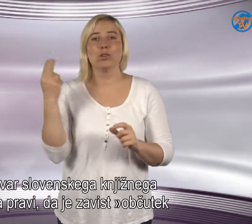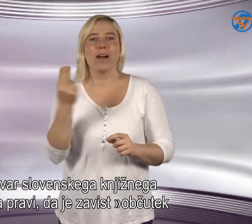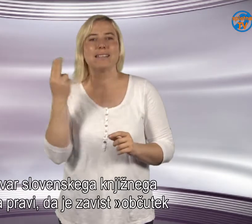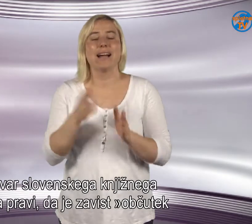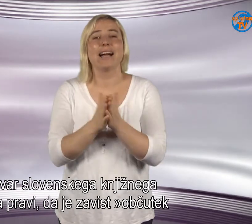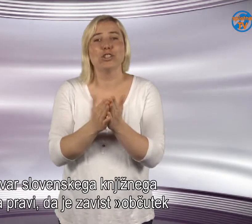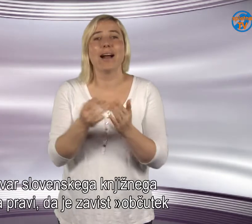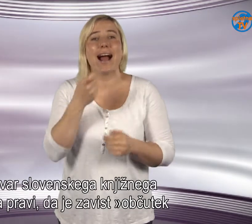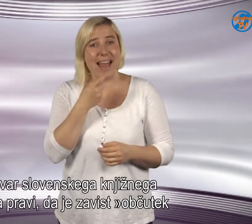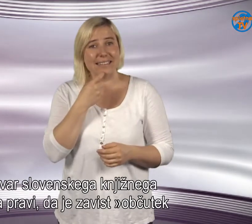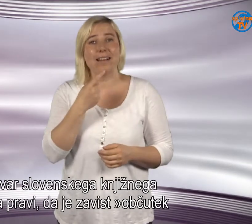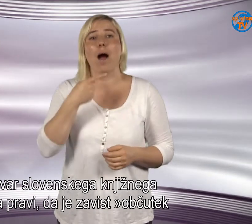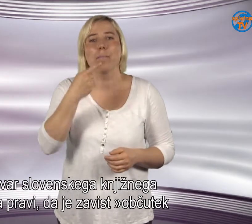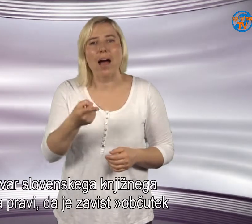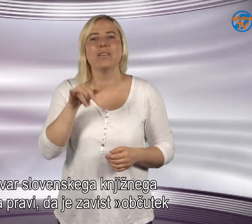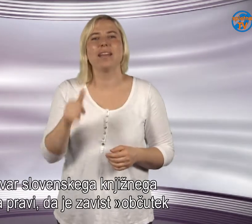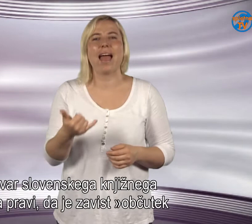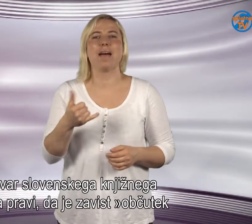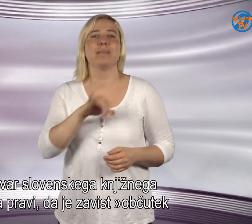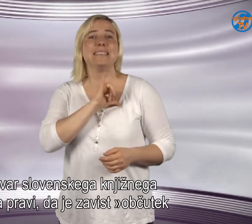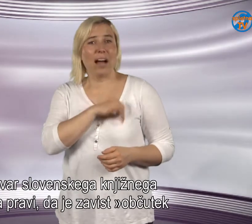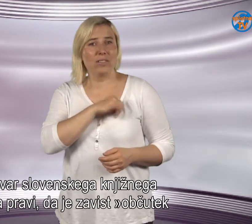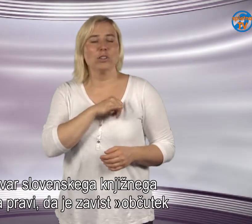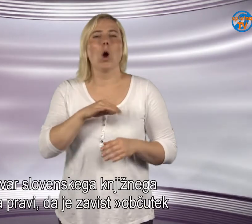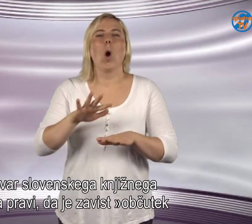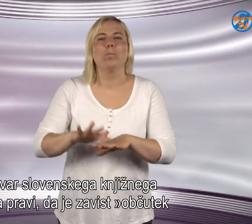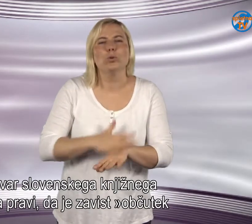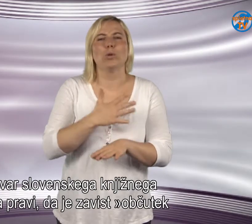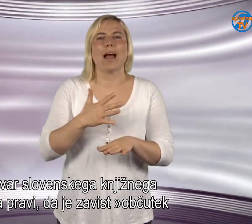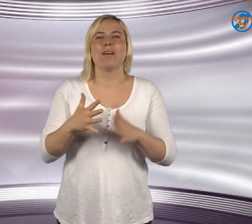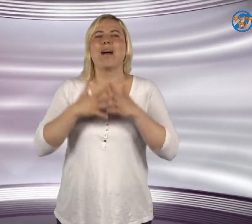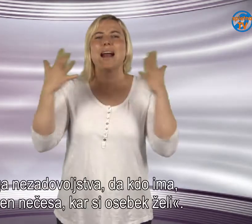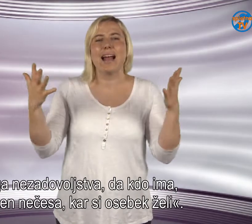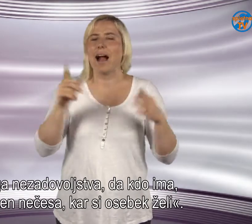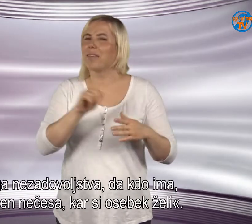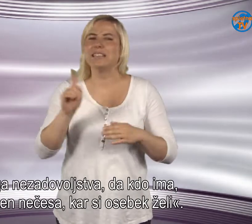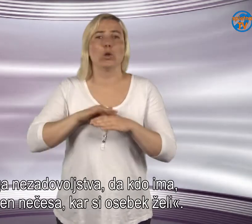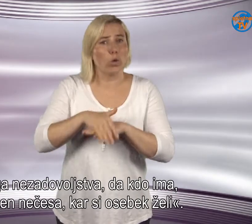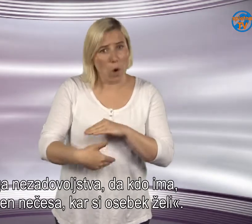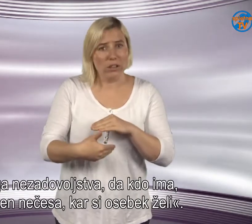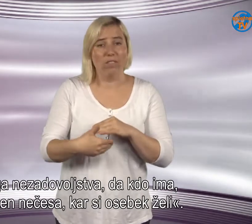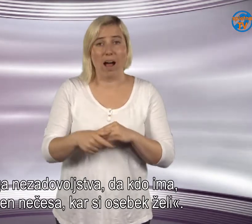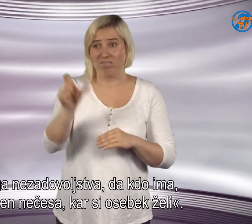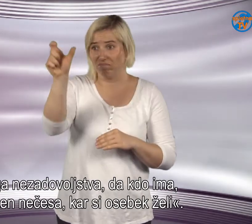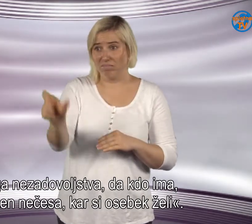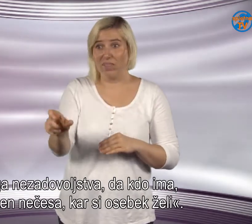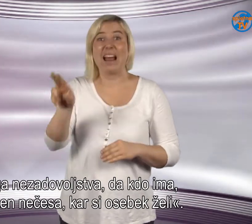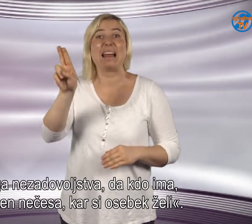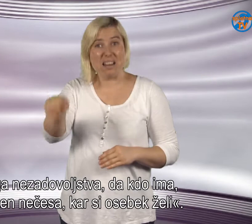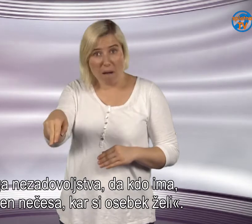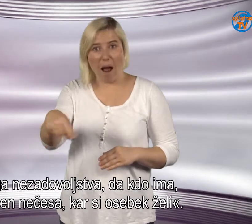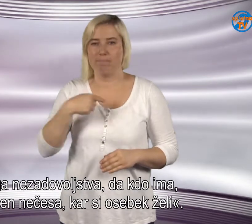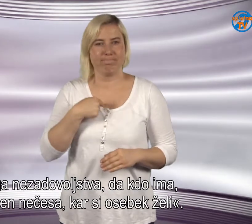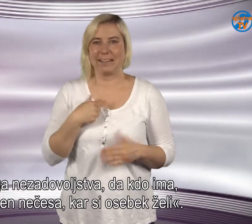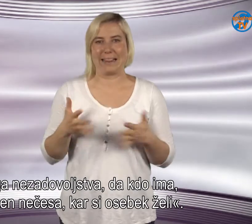Slovar slovenskega knjižnega jezika pravi, da je zavist občutek velikega nezadovoljstva, da kdo ima, je deležen nečesa, kar